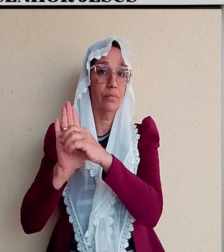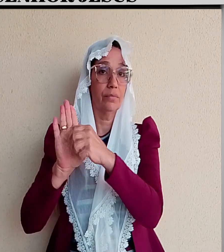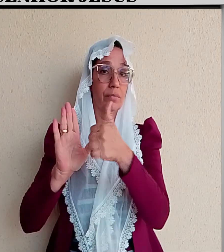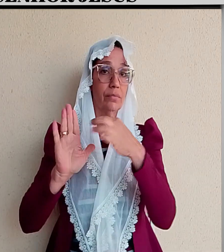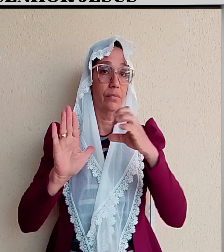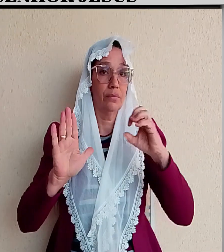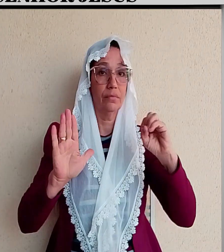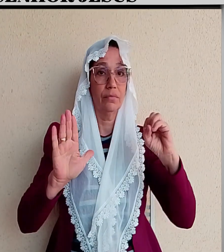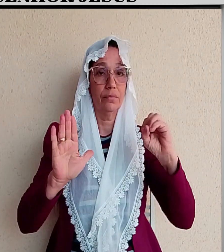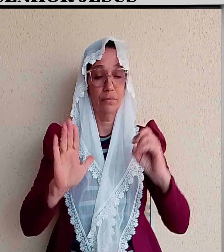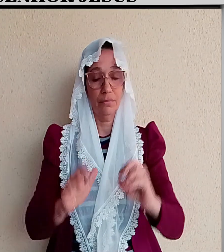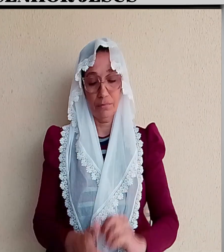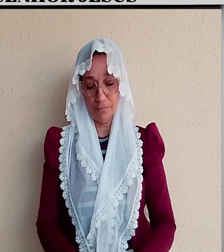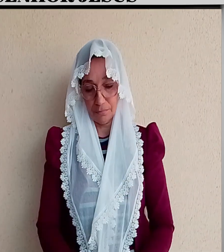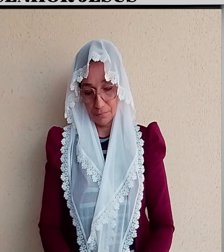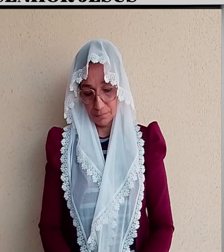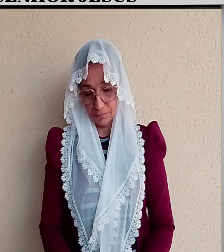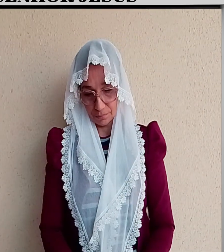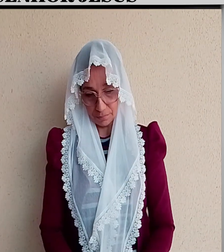Glória a Deus.